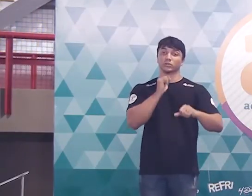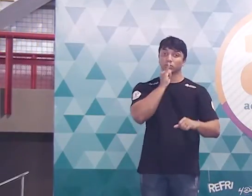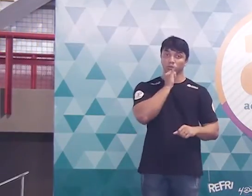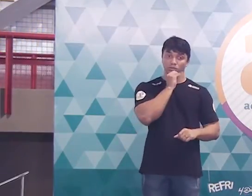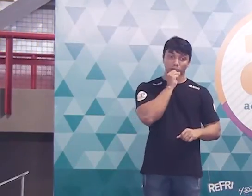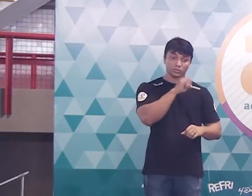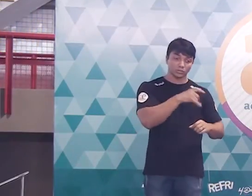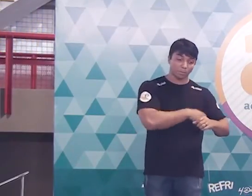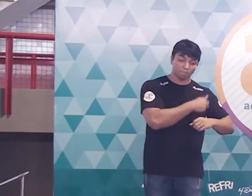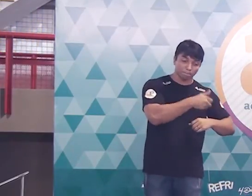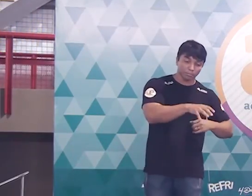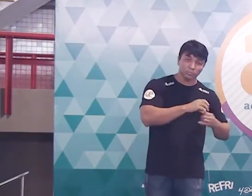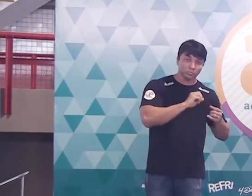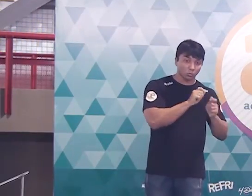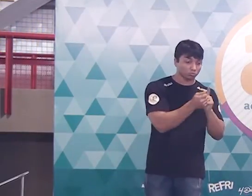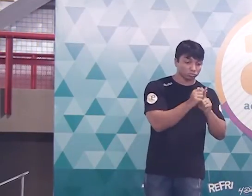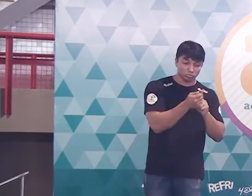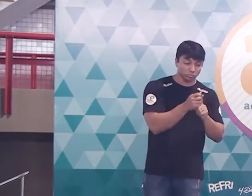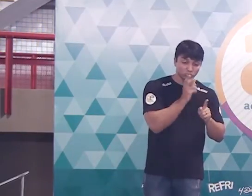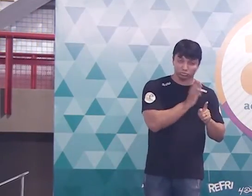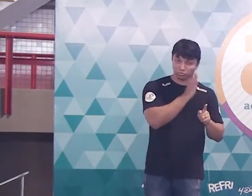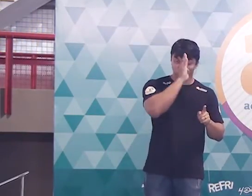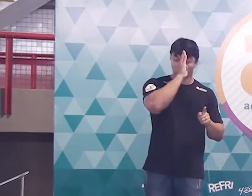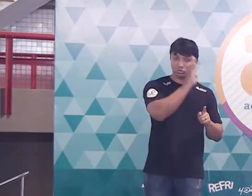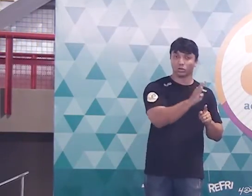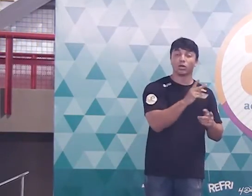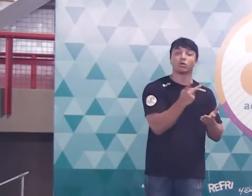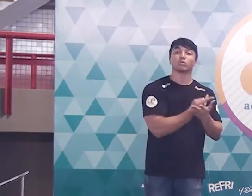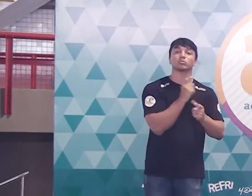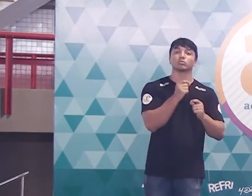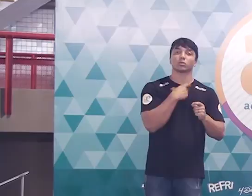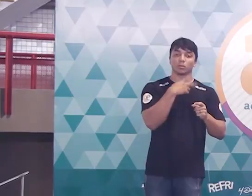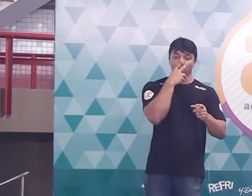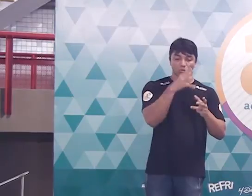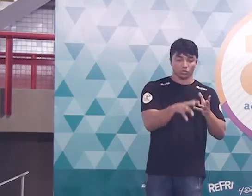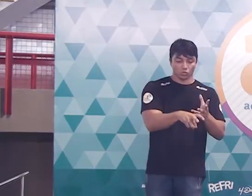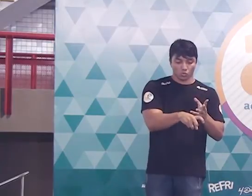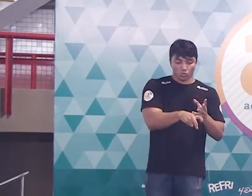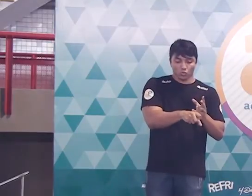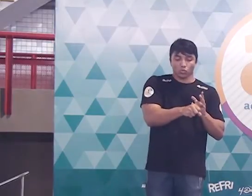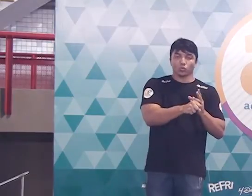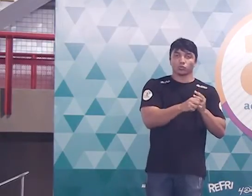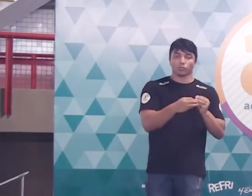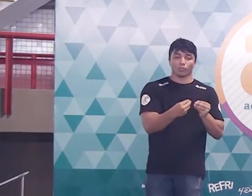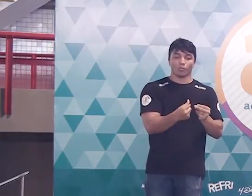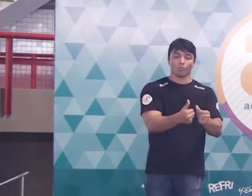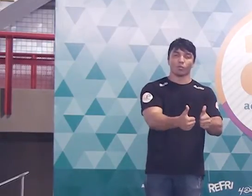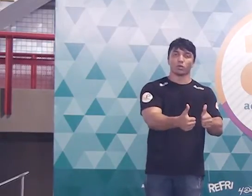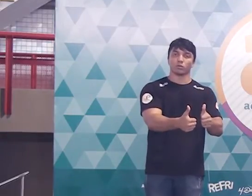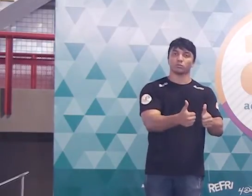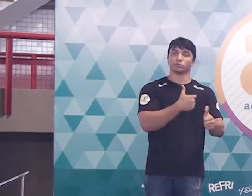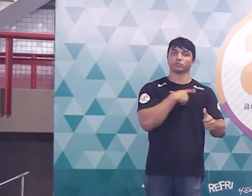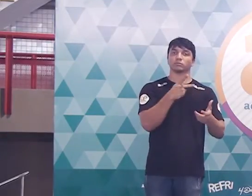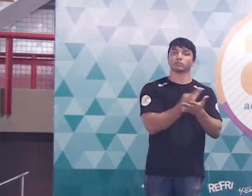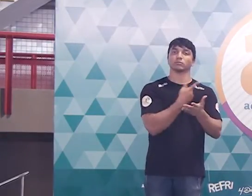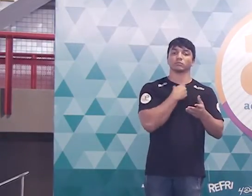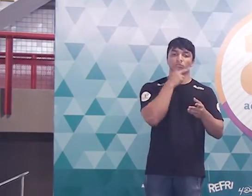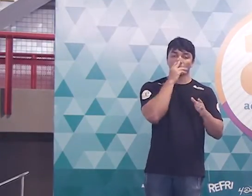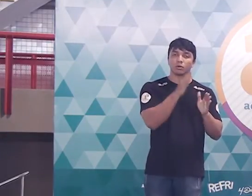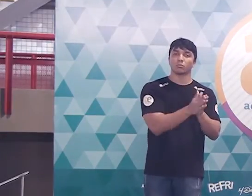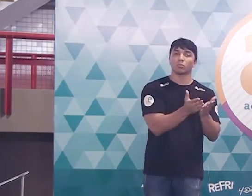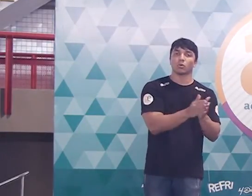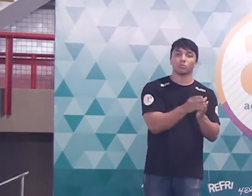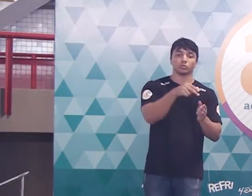só milho, o que o milho vai fazer? Esgota o solo. Aí o solo fica pobre